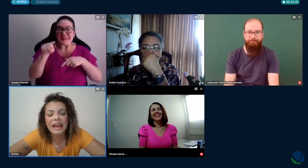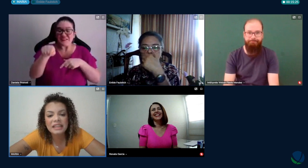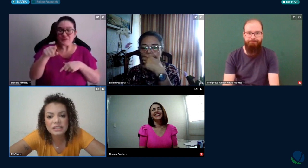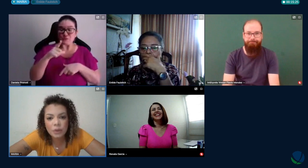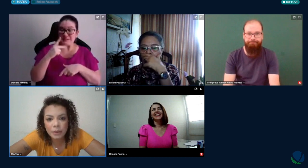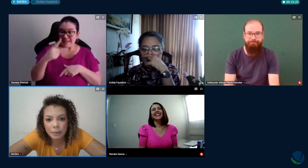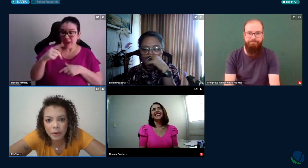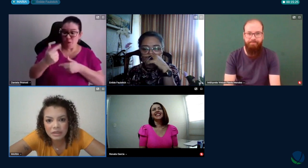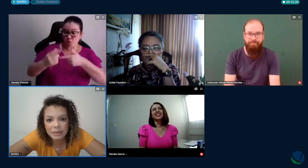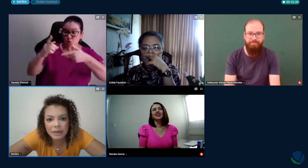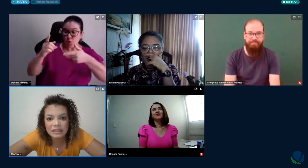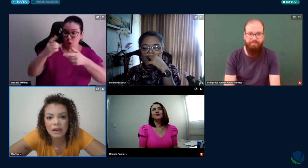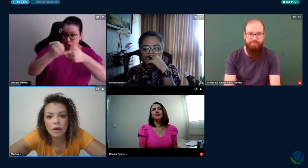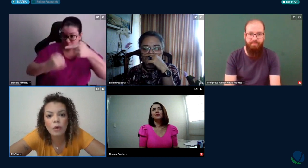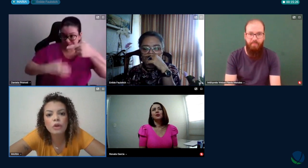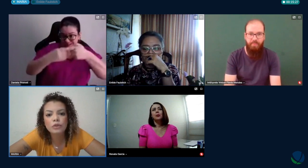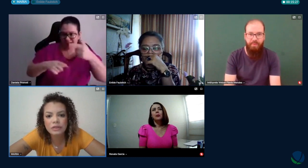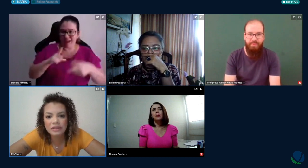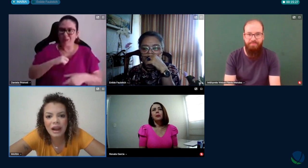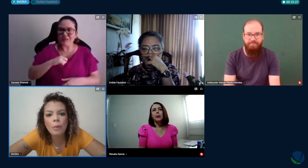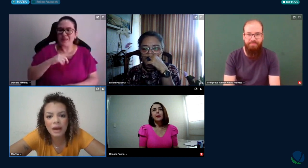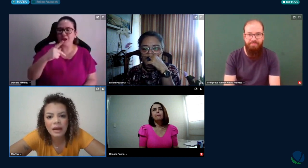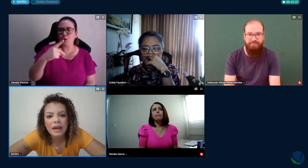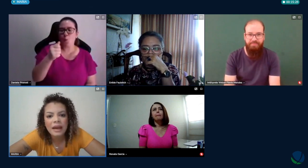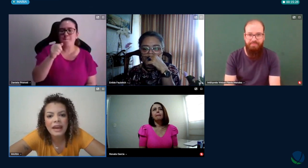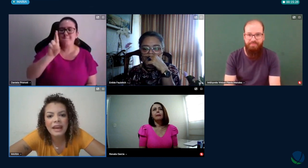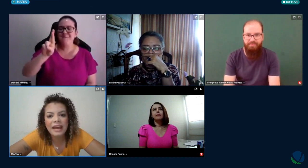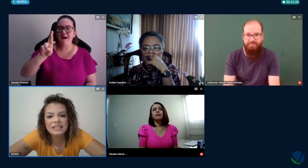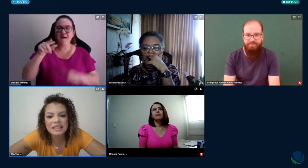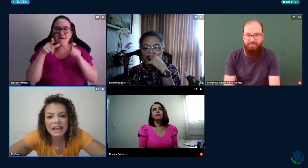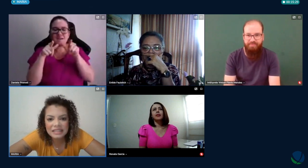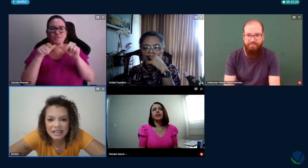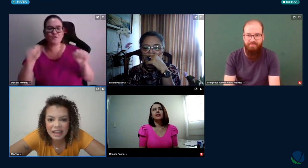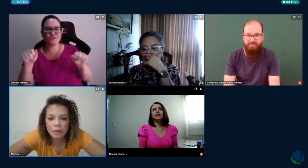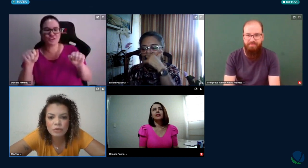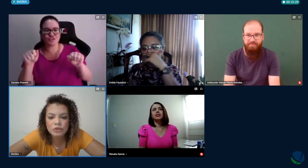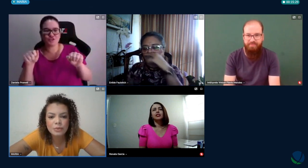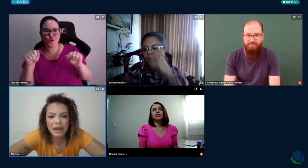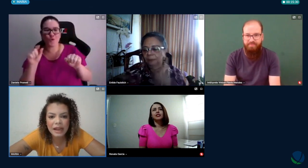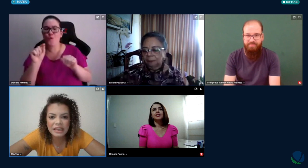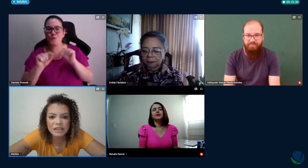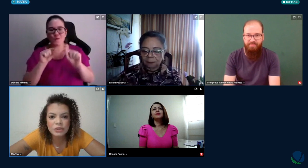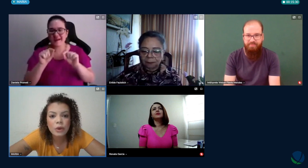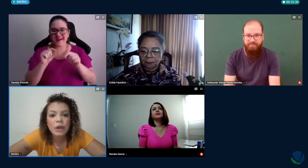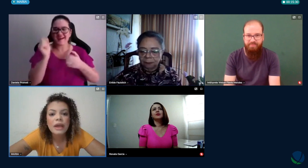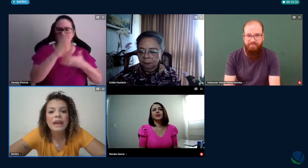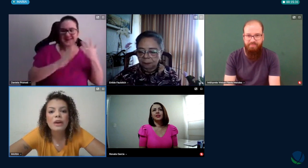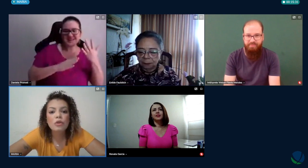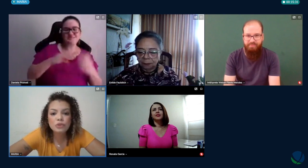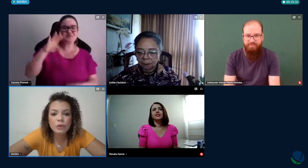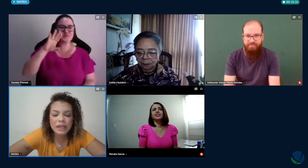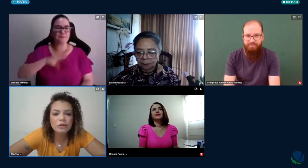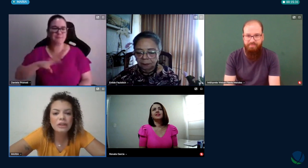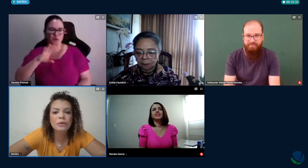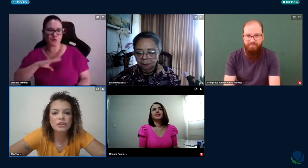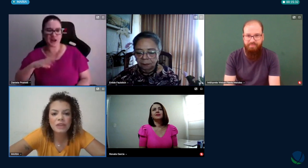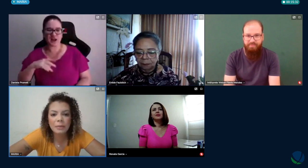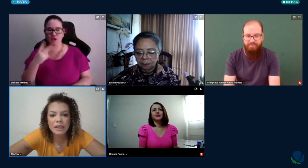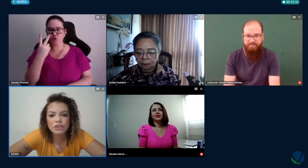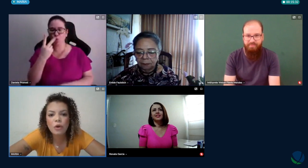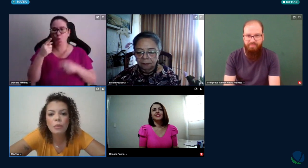traz essa sua proposta para ortotrauma, sinais termos para isso,